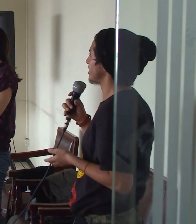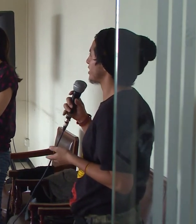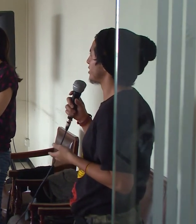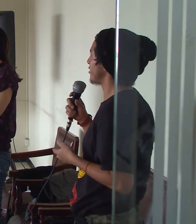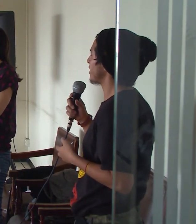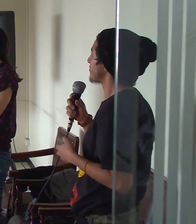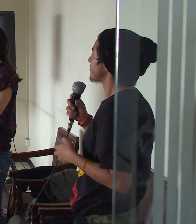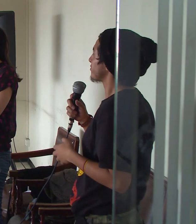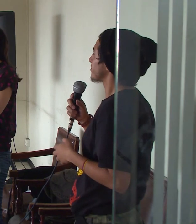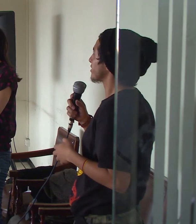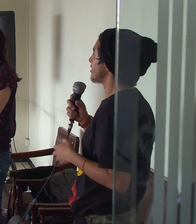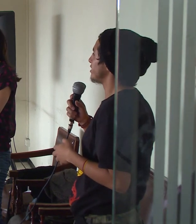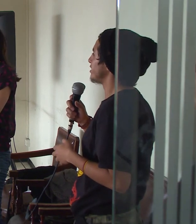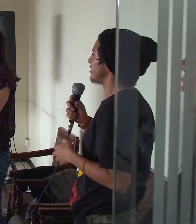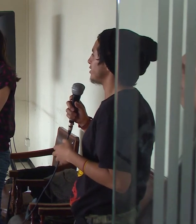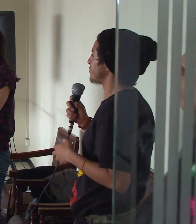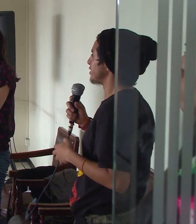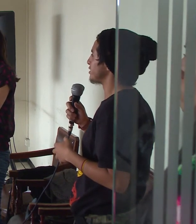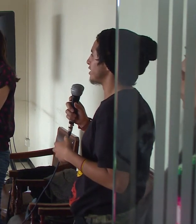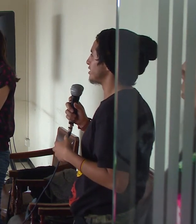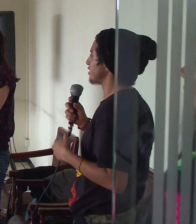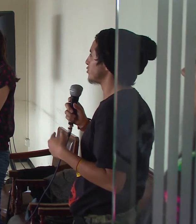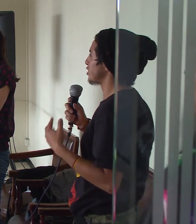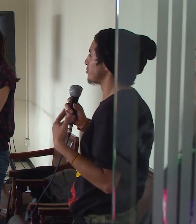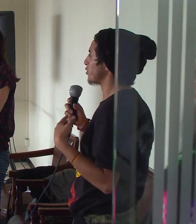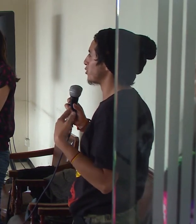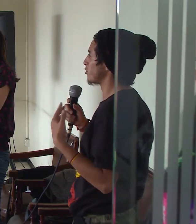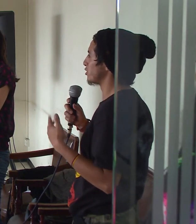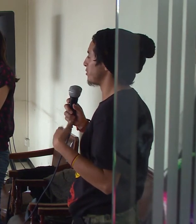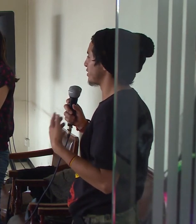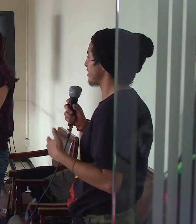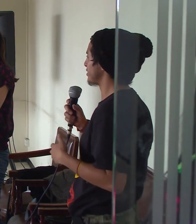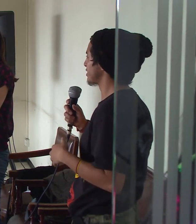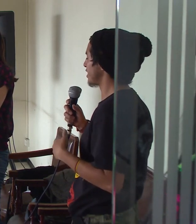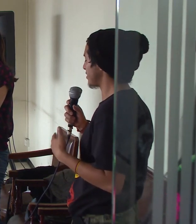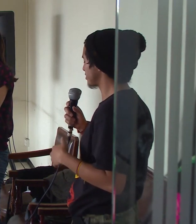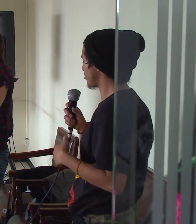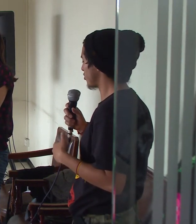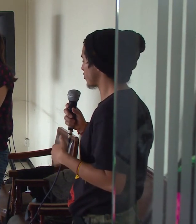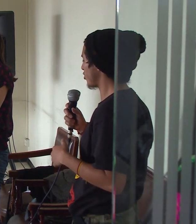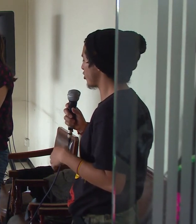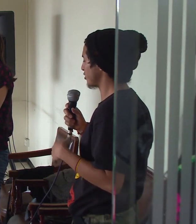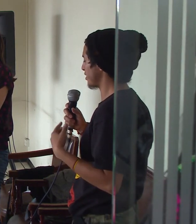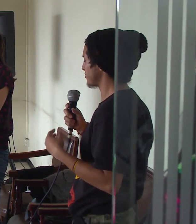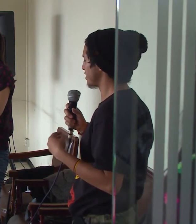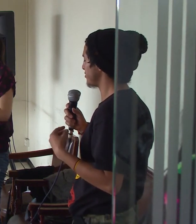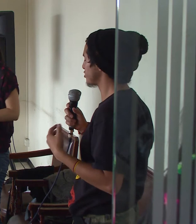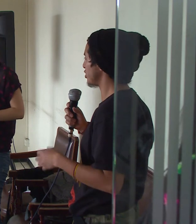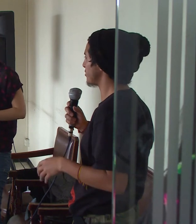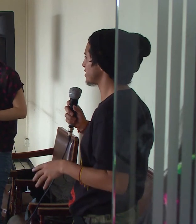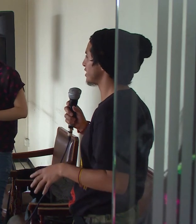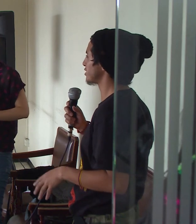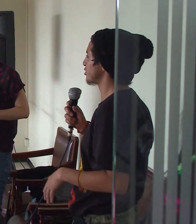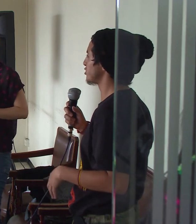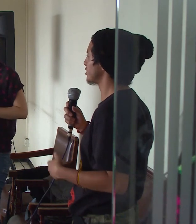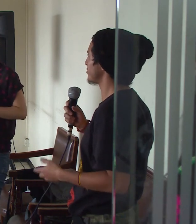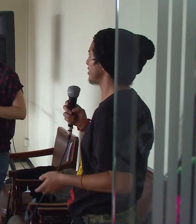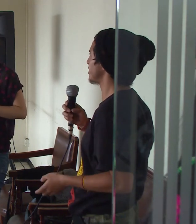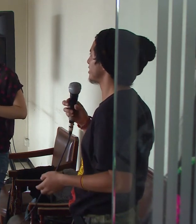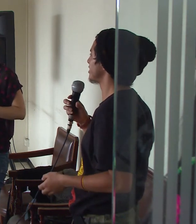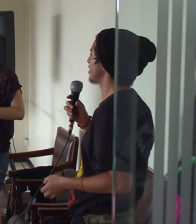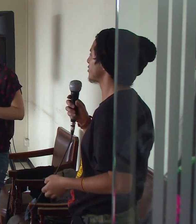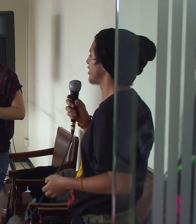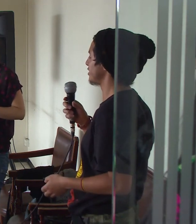localidad de engativá y pues desde hace un tiempo cuando me empecé a mezclar más como más bien inmiscuir más en las cuestiones